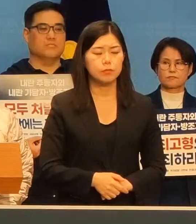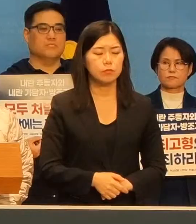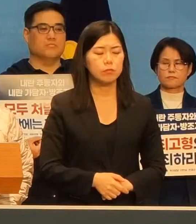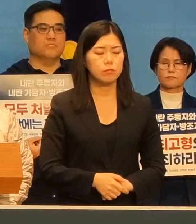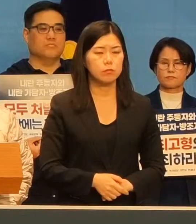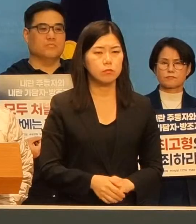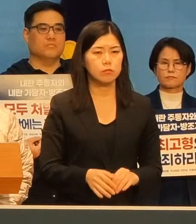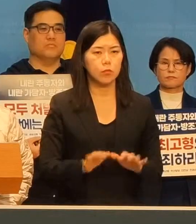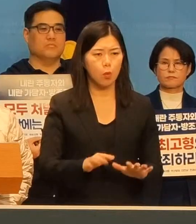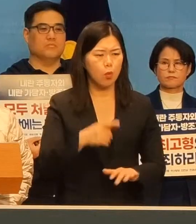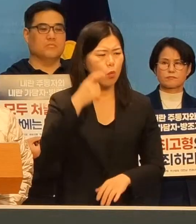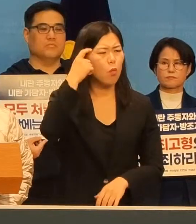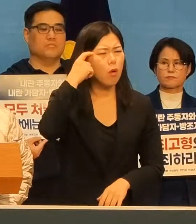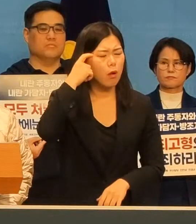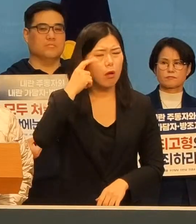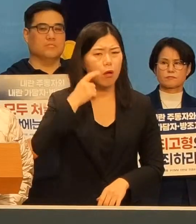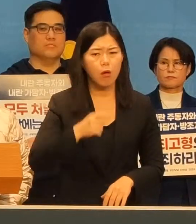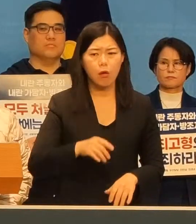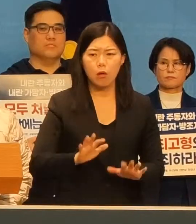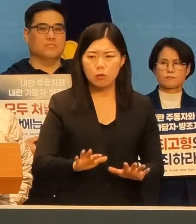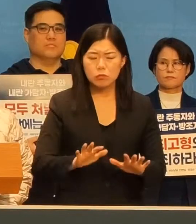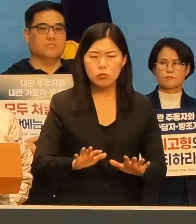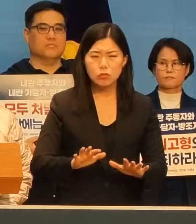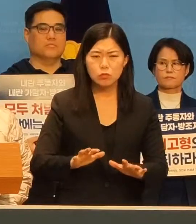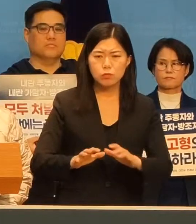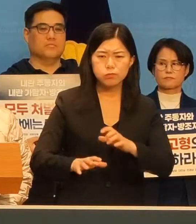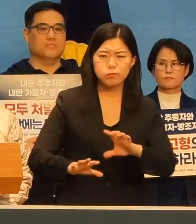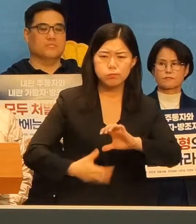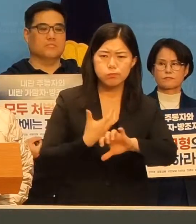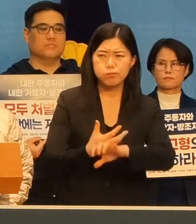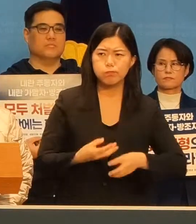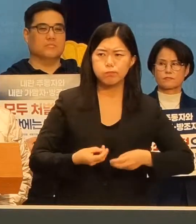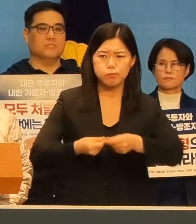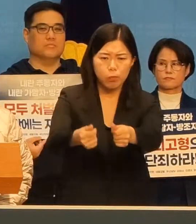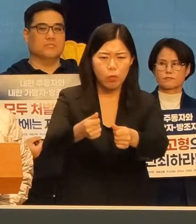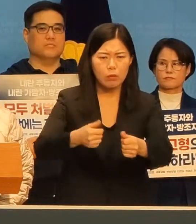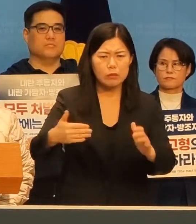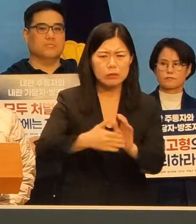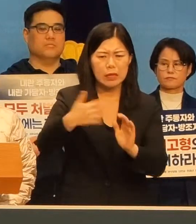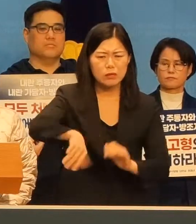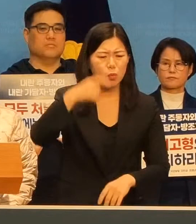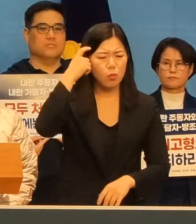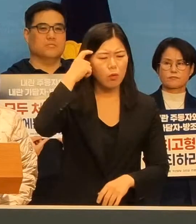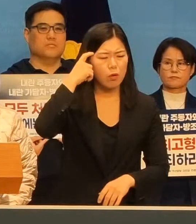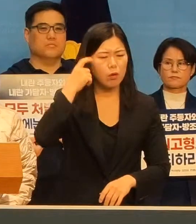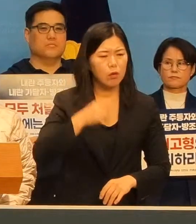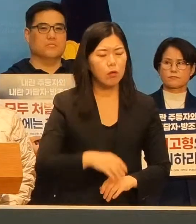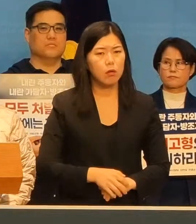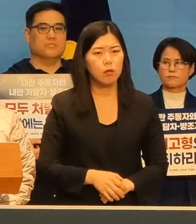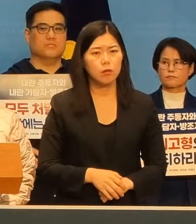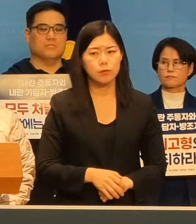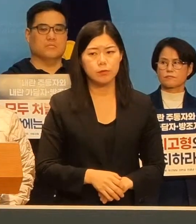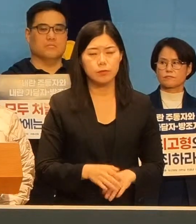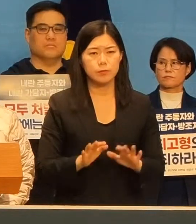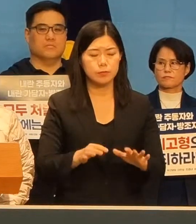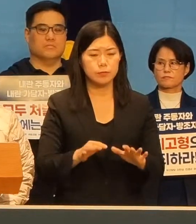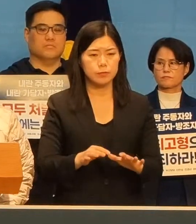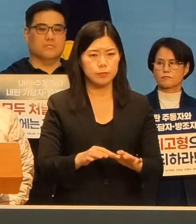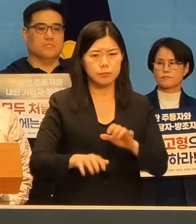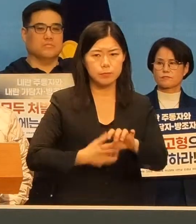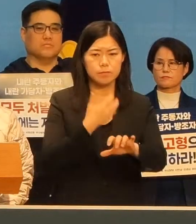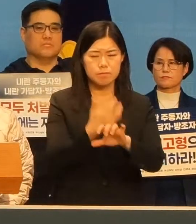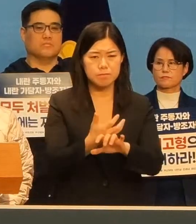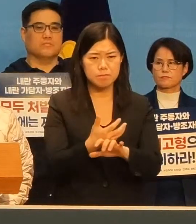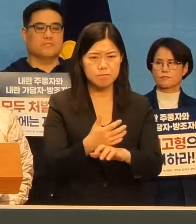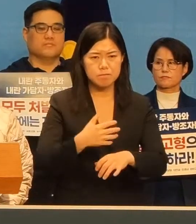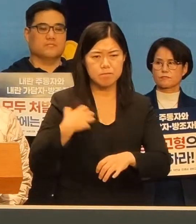도대체 왜 아직도 내란을 종식시키지 못하고 있습니까? 명백한 내란 주동자들에